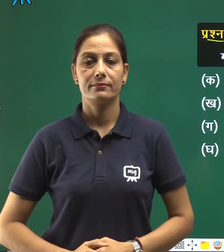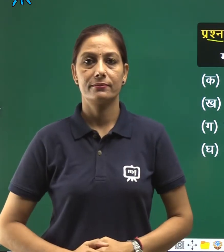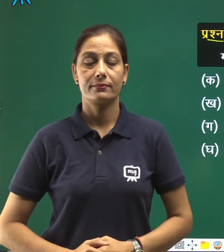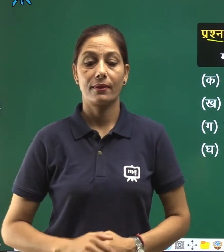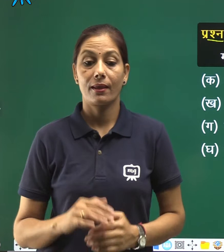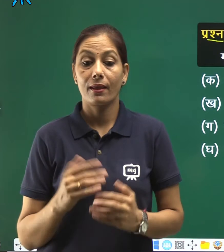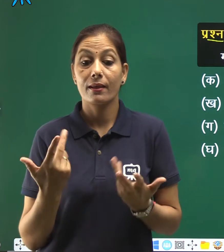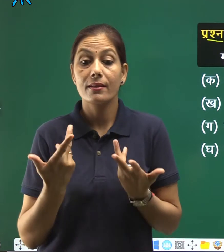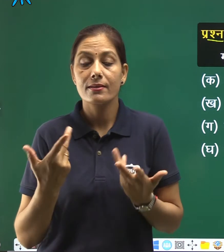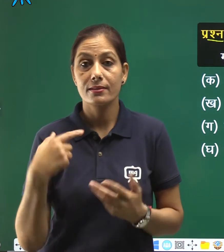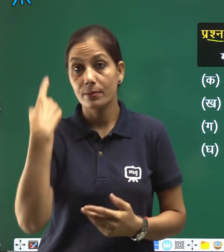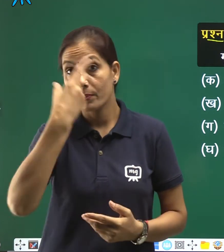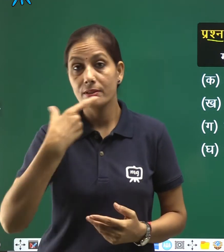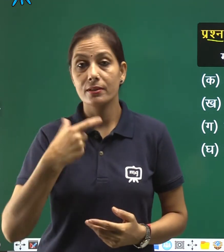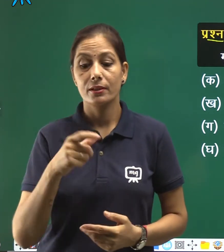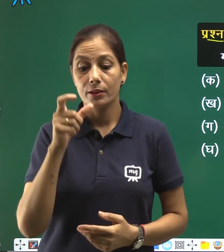किसकी मूर्ति लगी हुई थी?